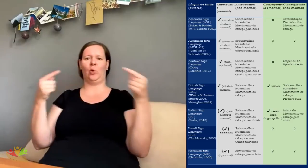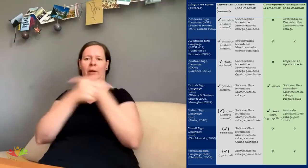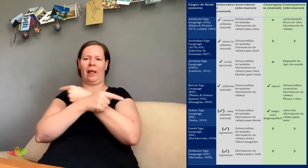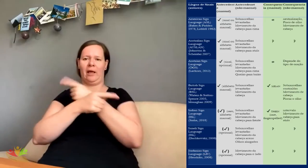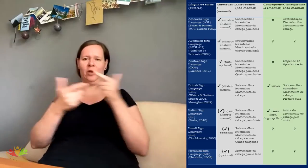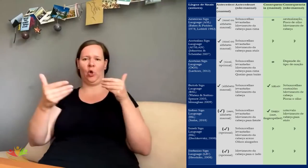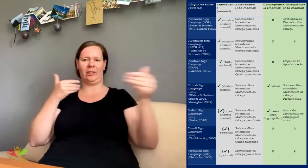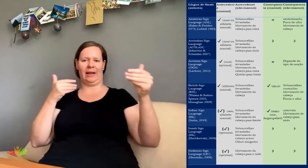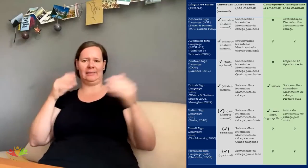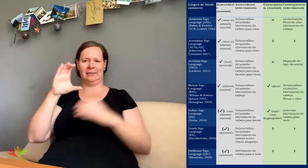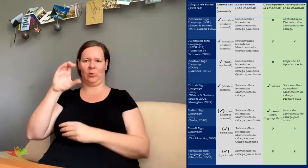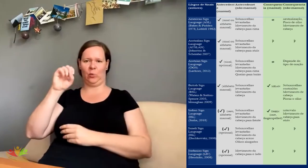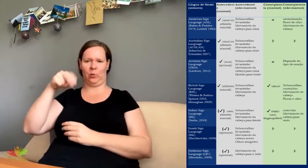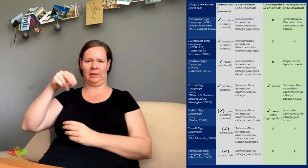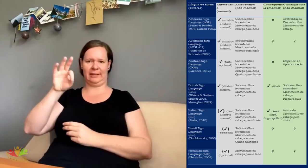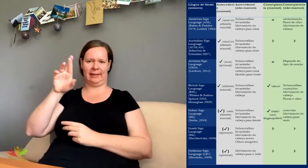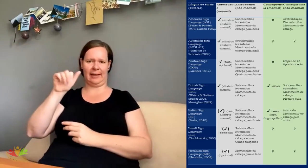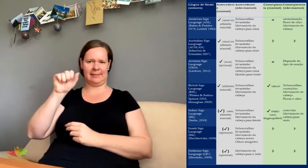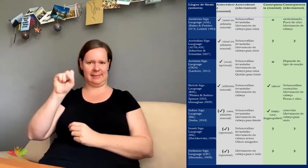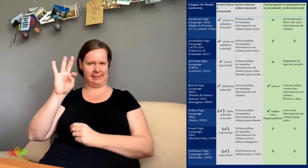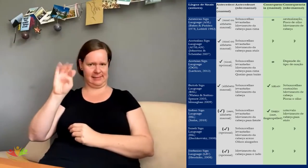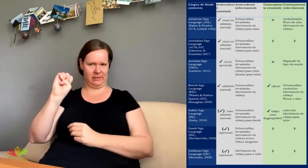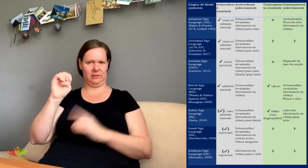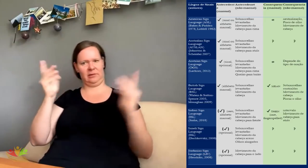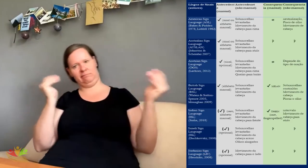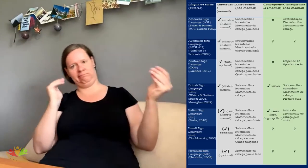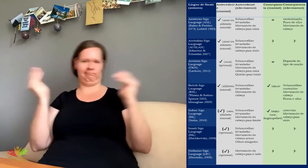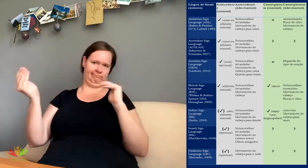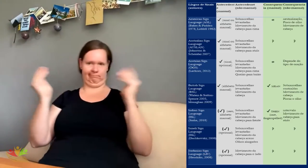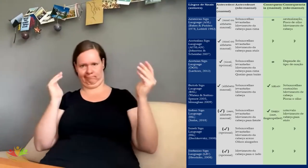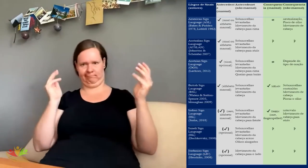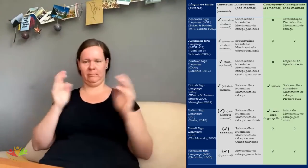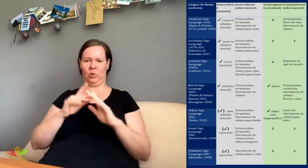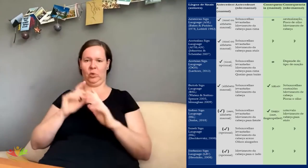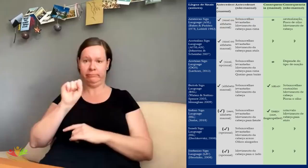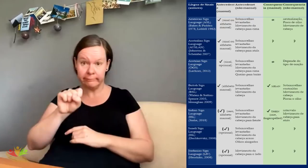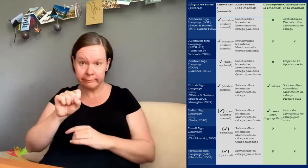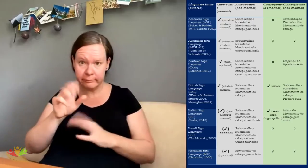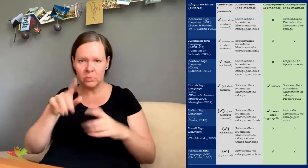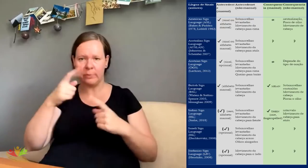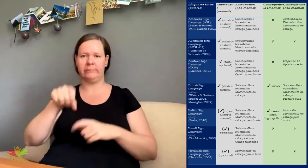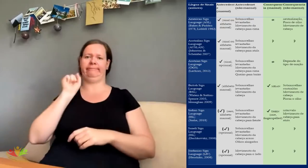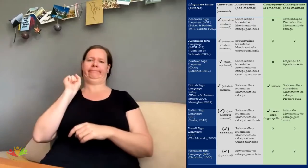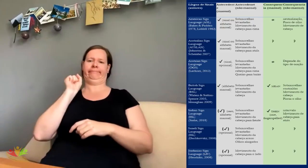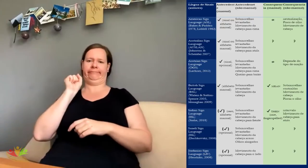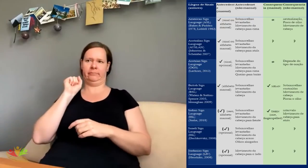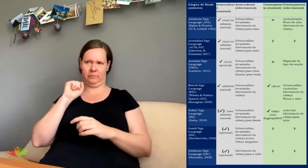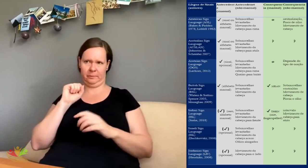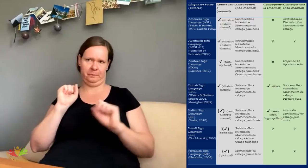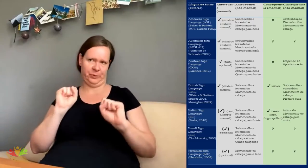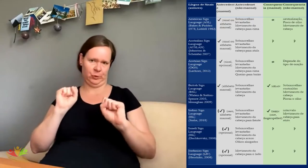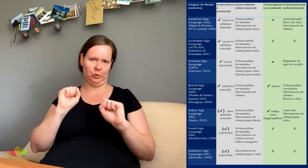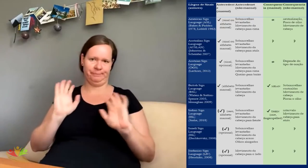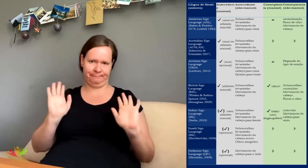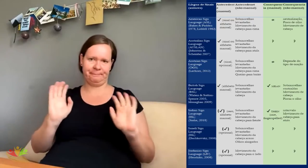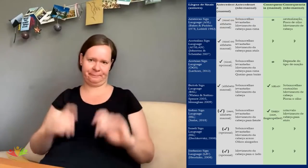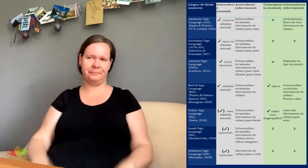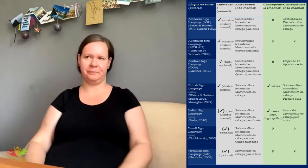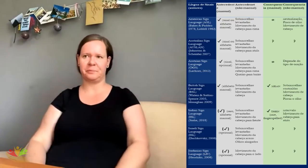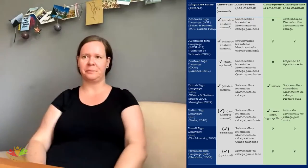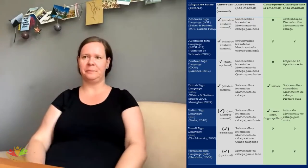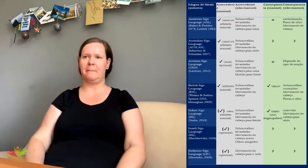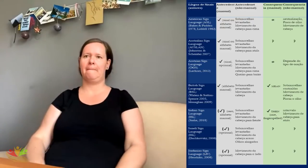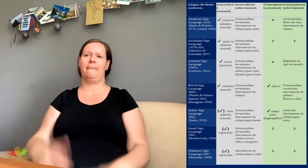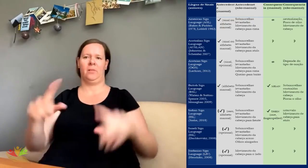tem. Então, sempre a marca não manual está marcando esse contraste em relação à oração antecedente